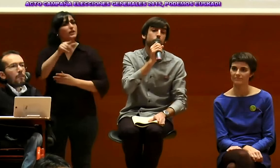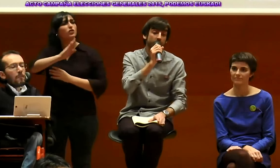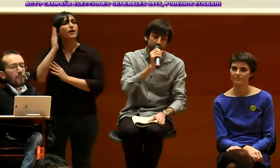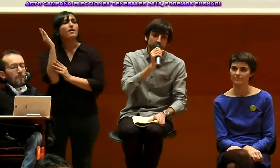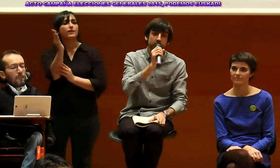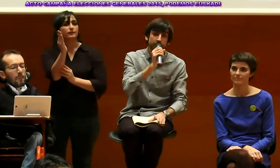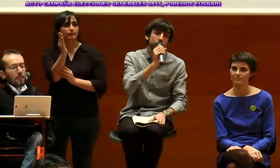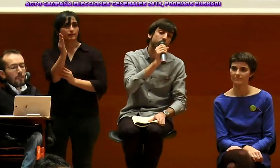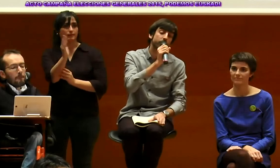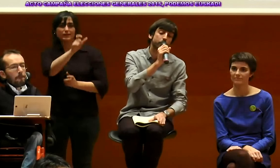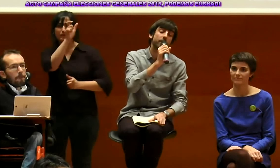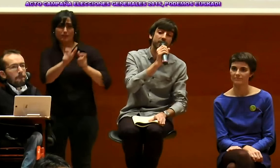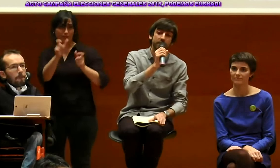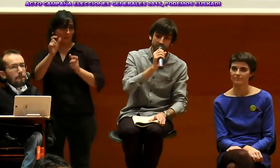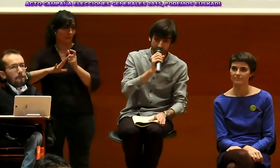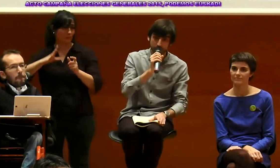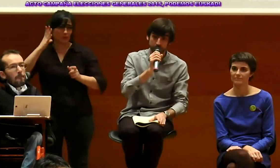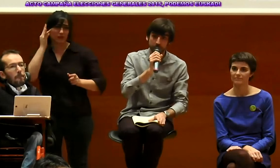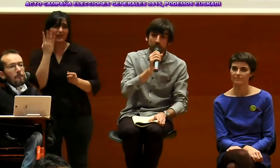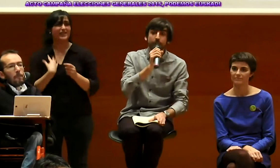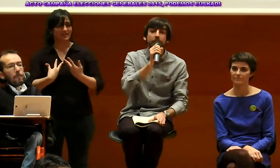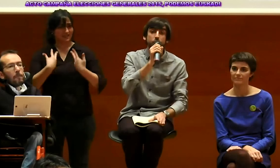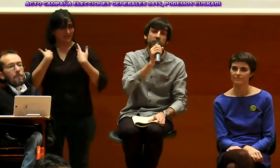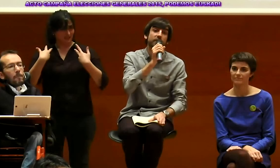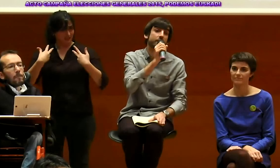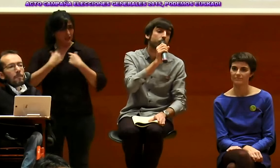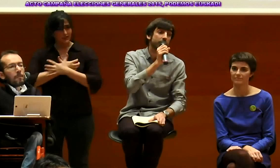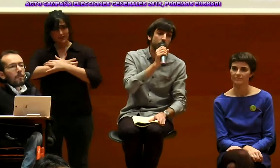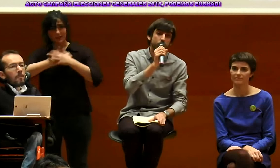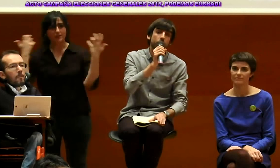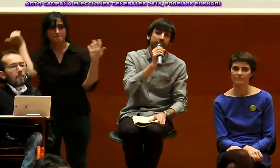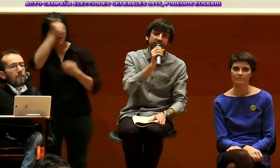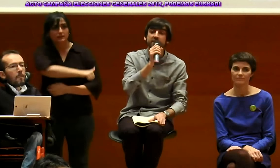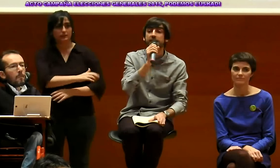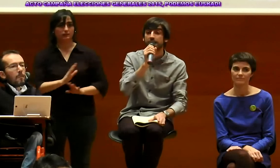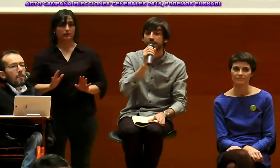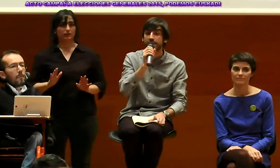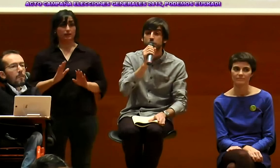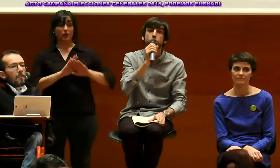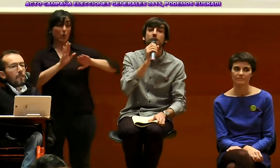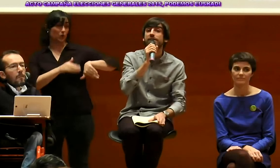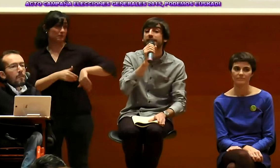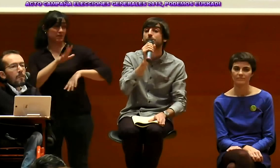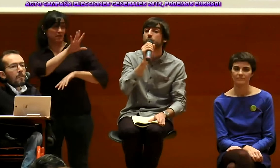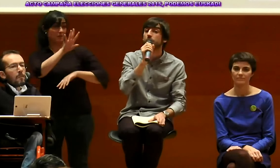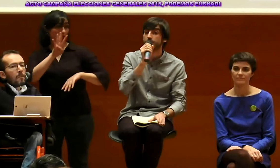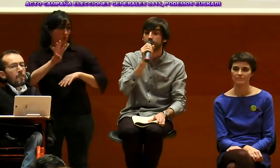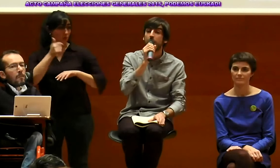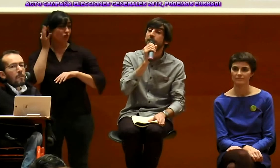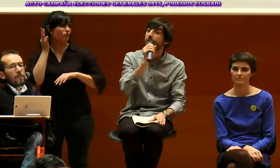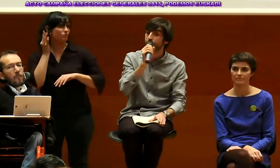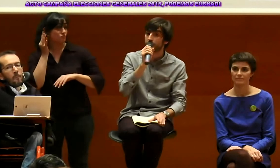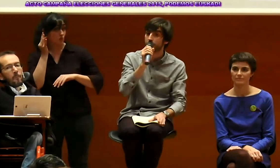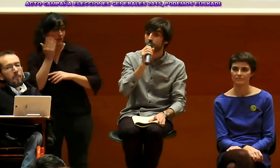esas mujeres que sufren violencia machista. De las últimas 54 mujeres asesinadas, solamente